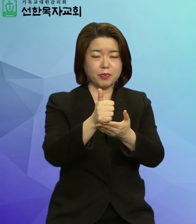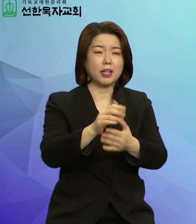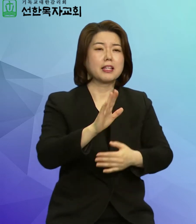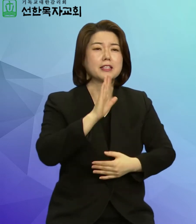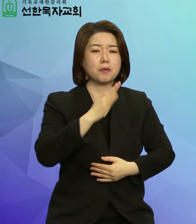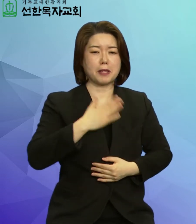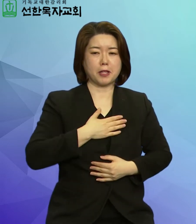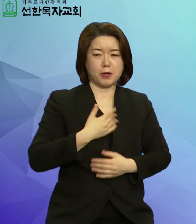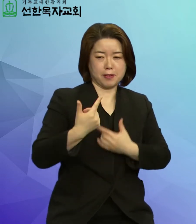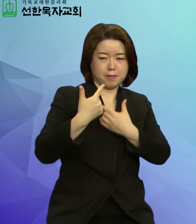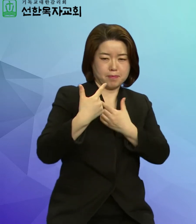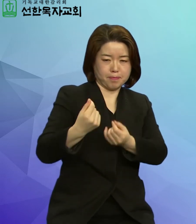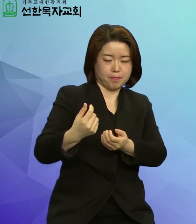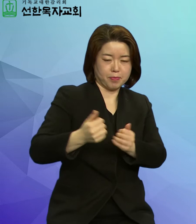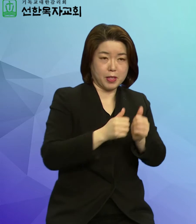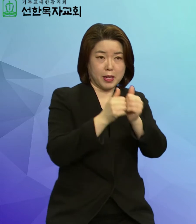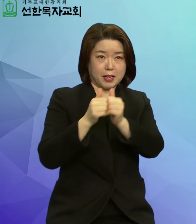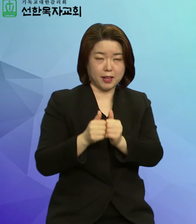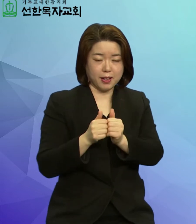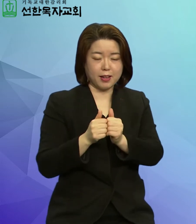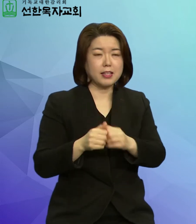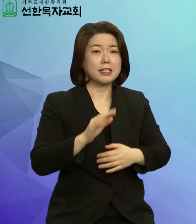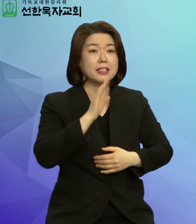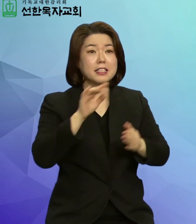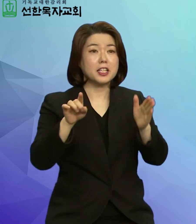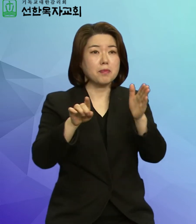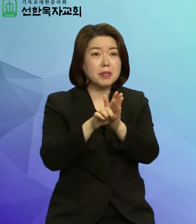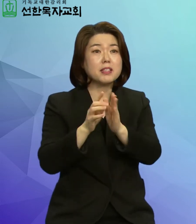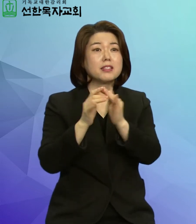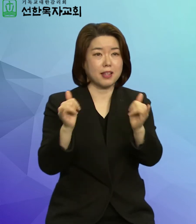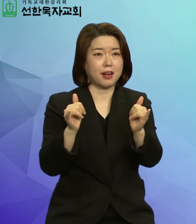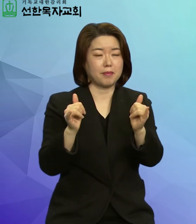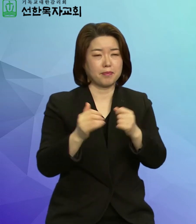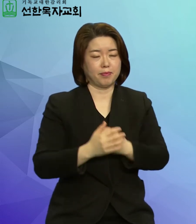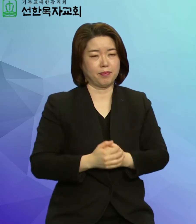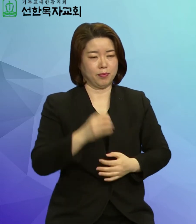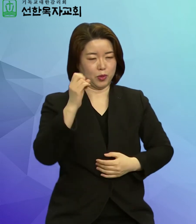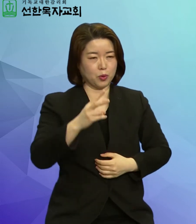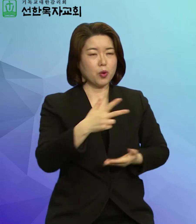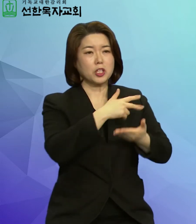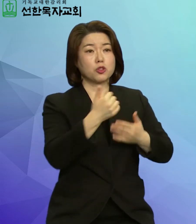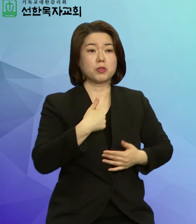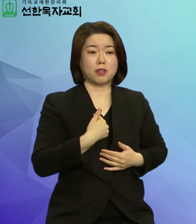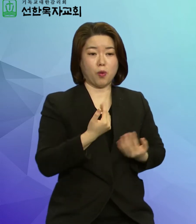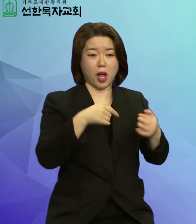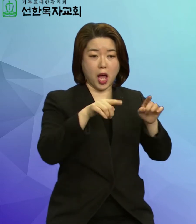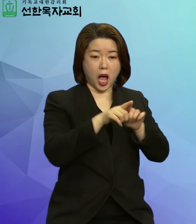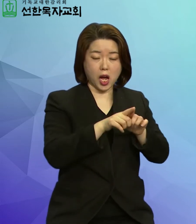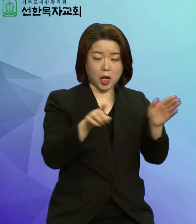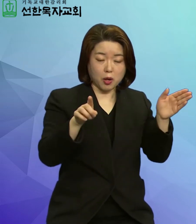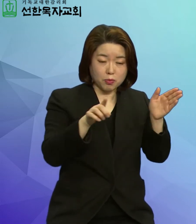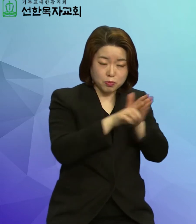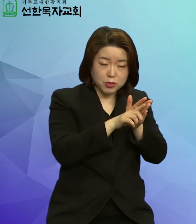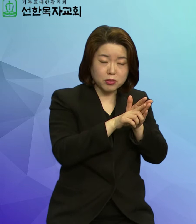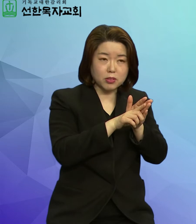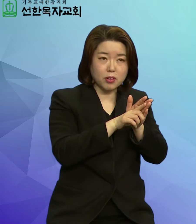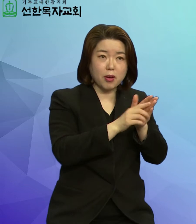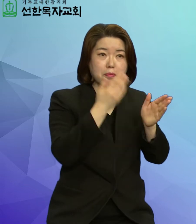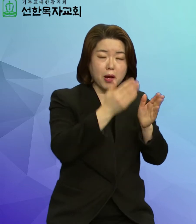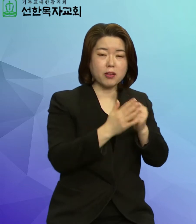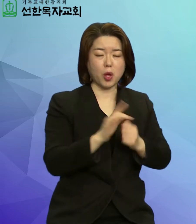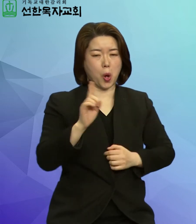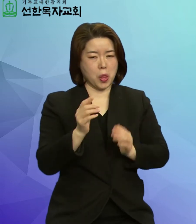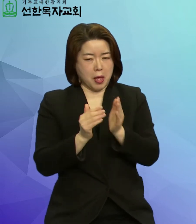예수님께서 정말 나와 함께 계시는 것이 진짜 믿어지는 사람. 주님이 나와 함께 계시는 게